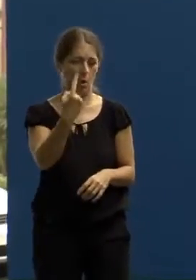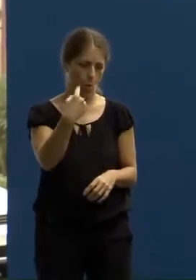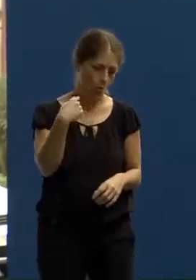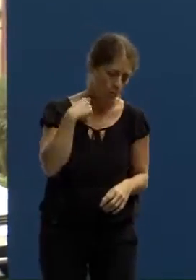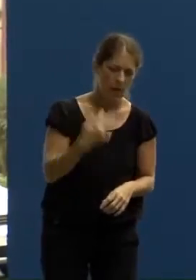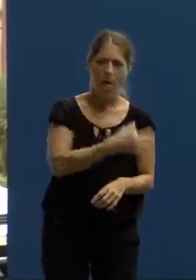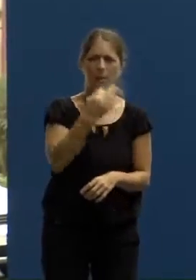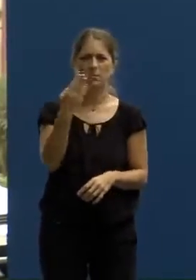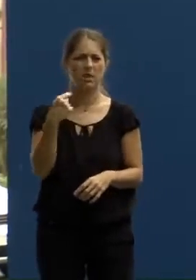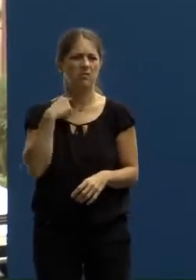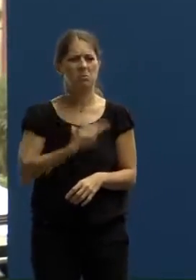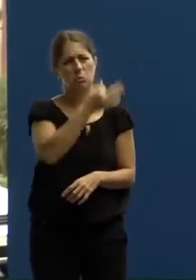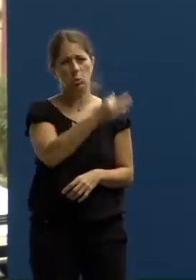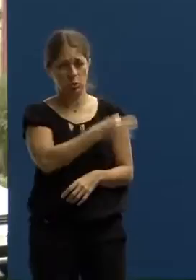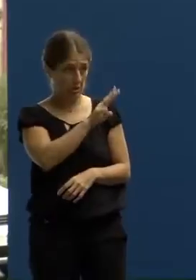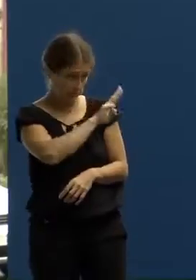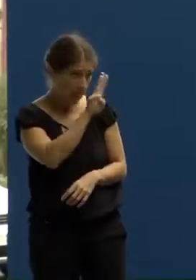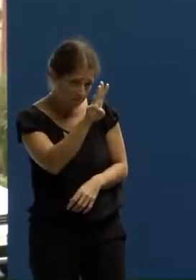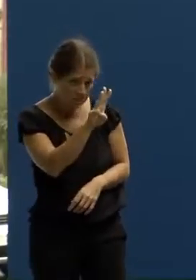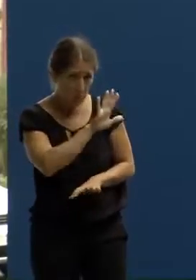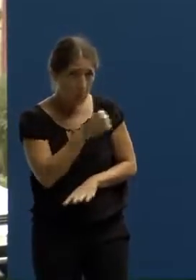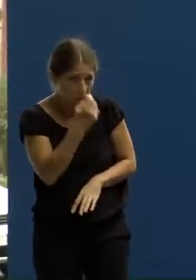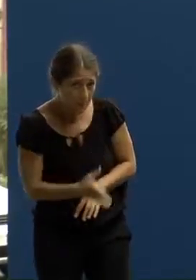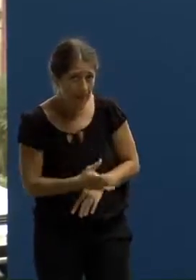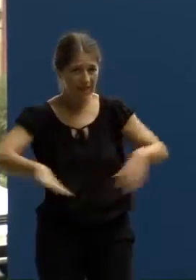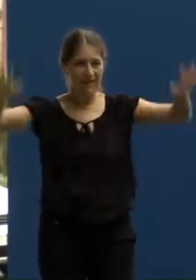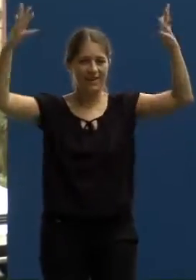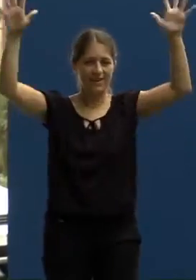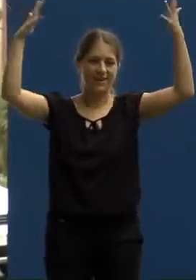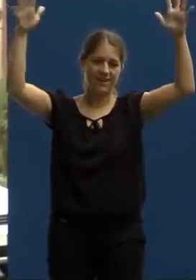por Bárcenas. 33, parece vos ben?